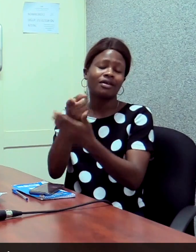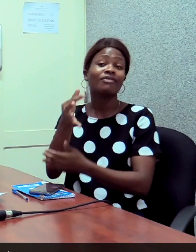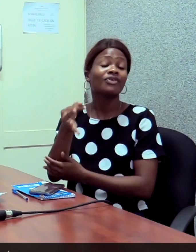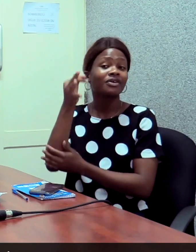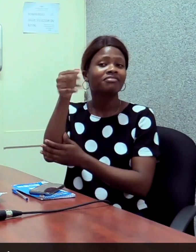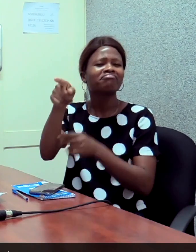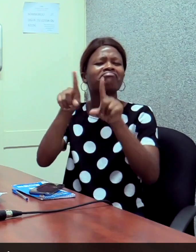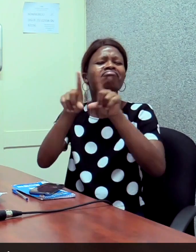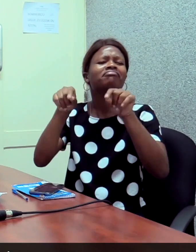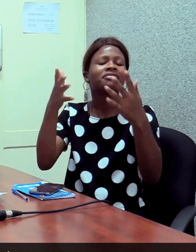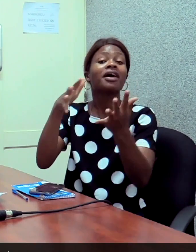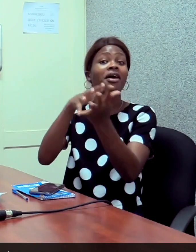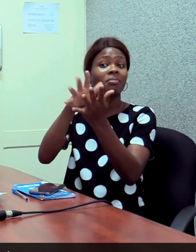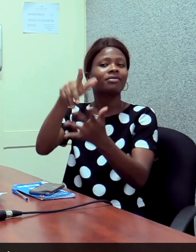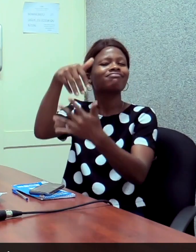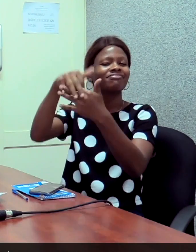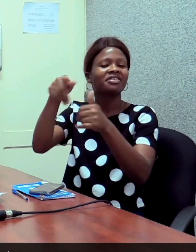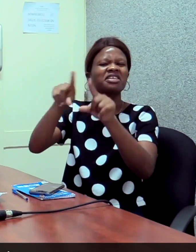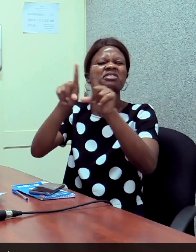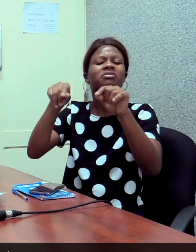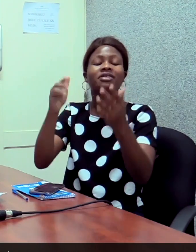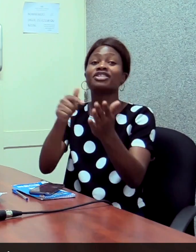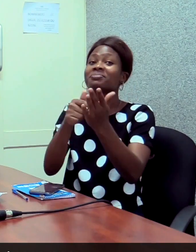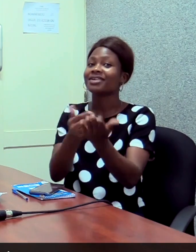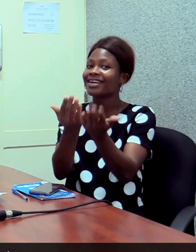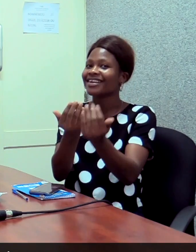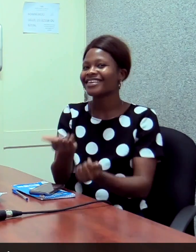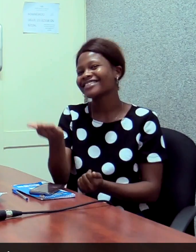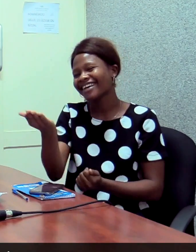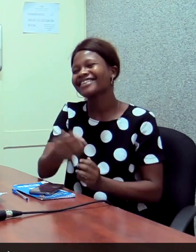notas. Esperamos tê-lo em ocasiões oportunas para esclarecimentos sobre outros assuntos.